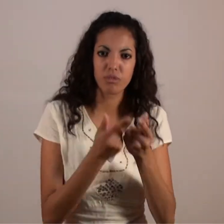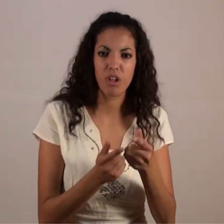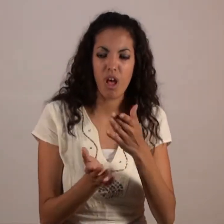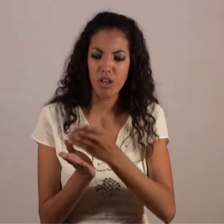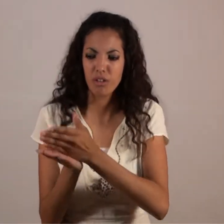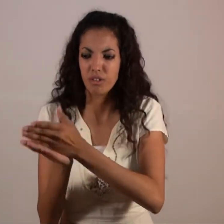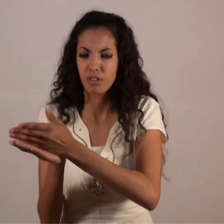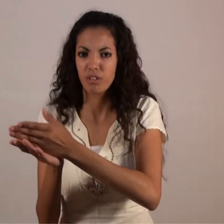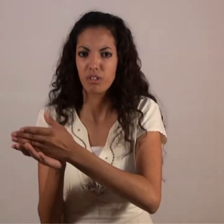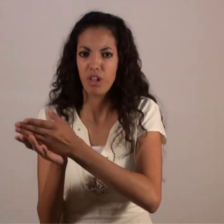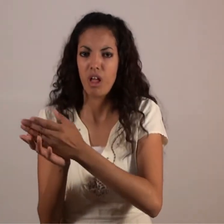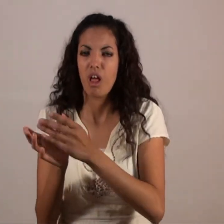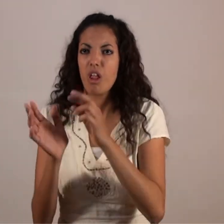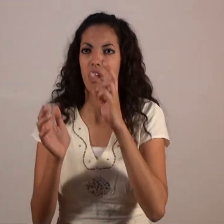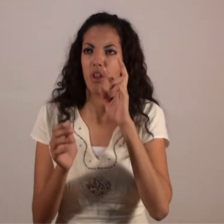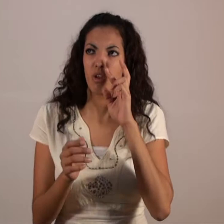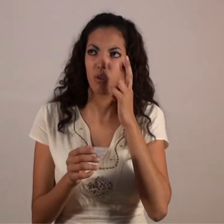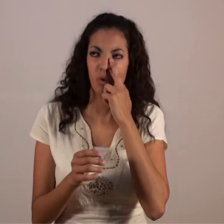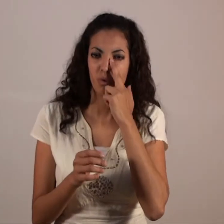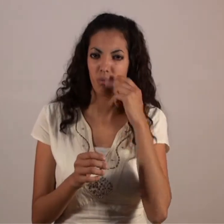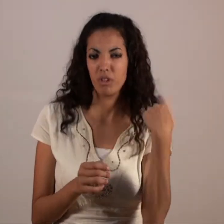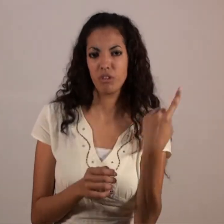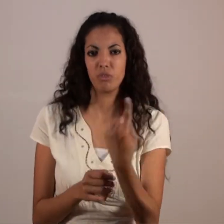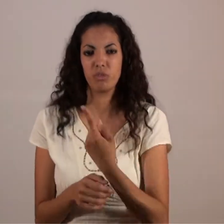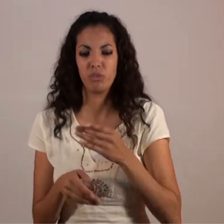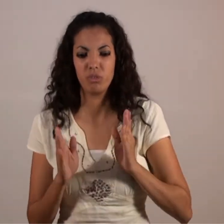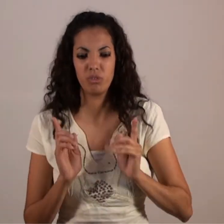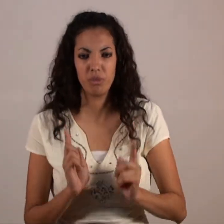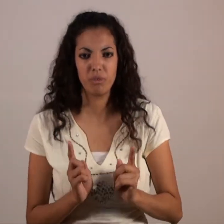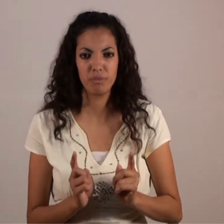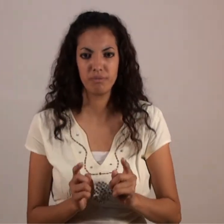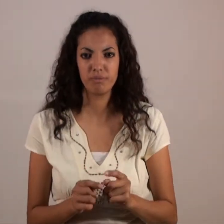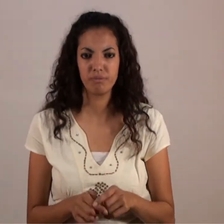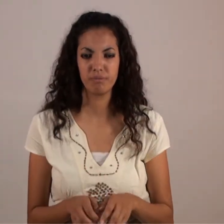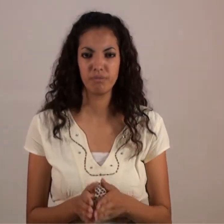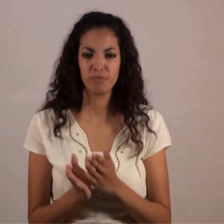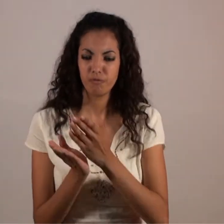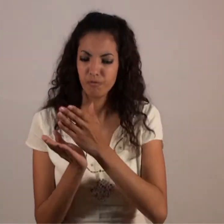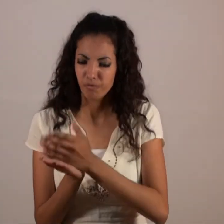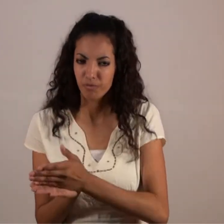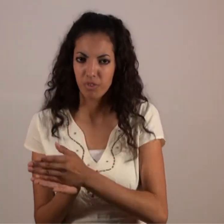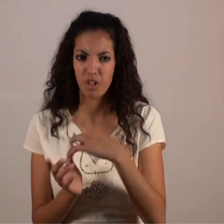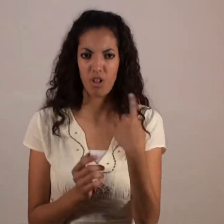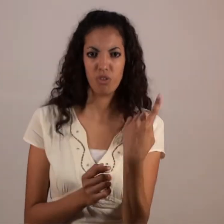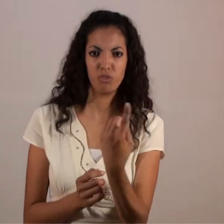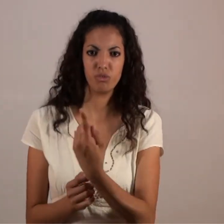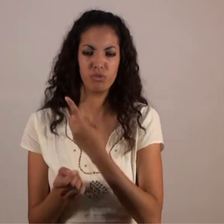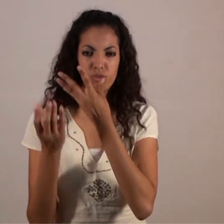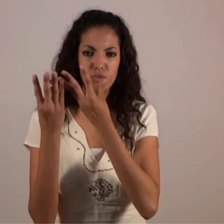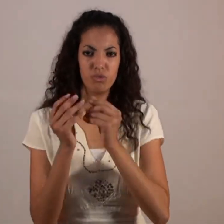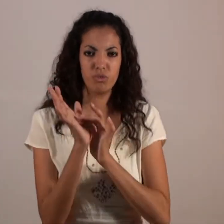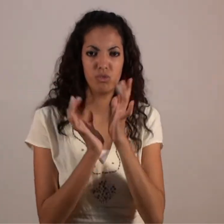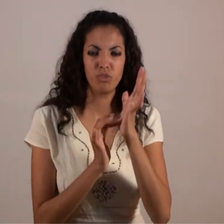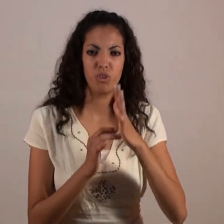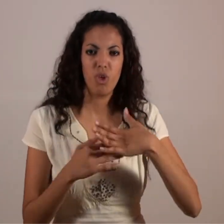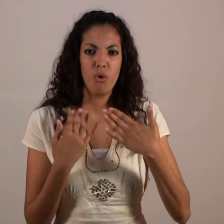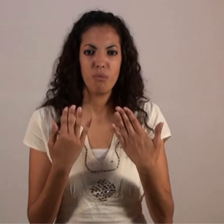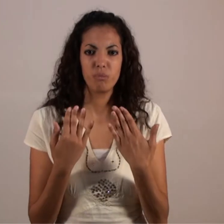su Padre y con nosotros, fiel. Con nosotros. Jesús puede simpatizar con